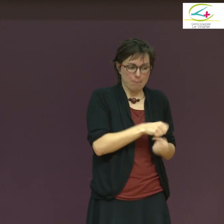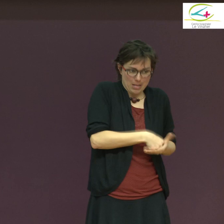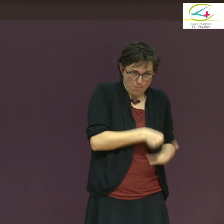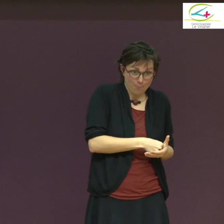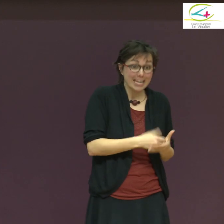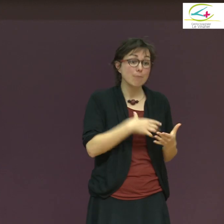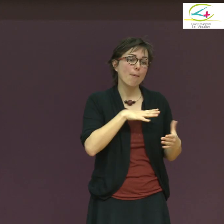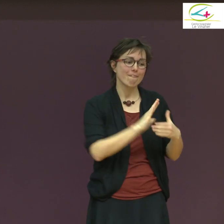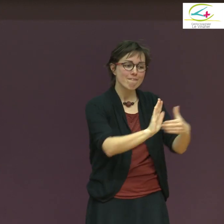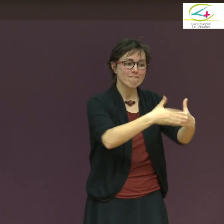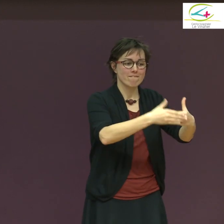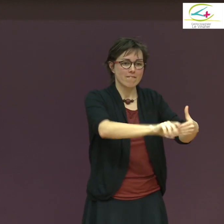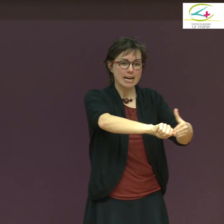cas,